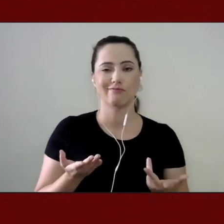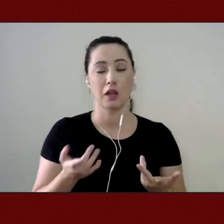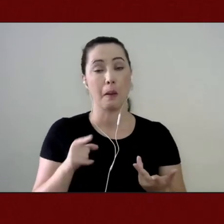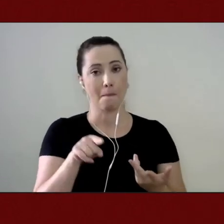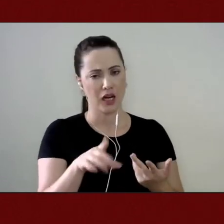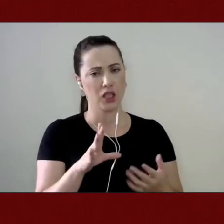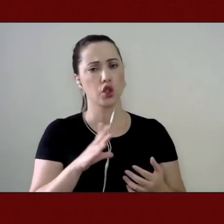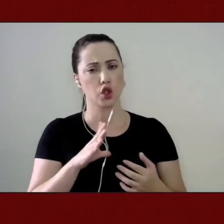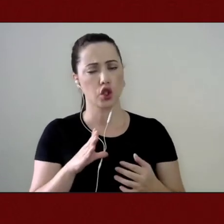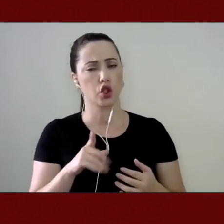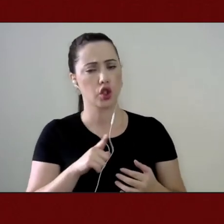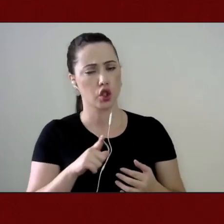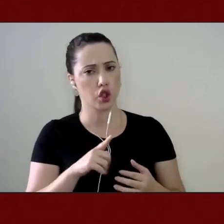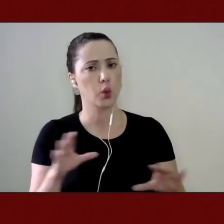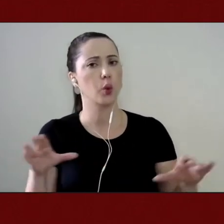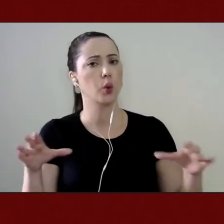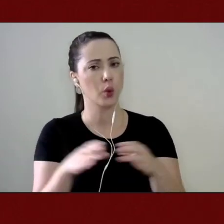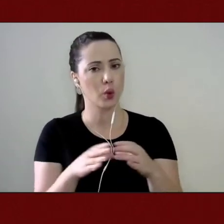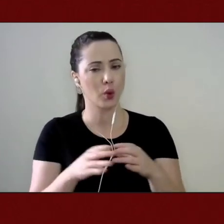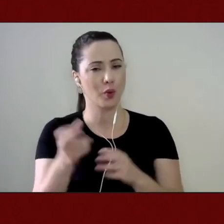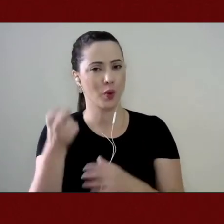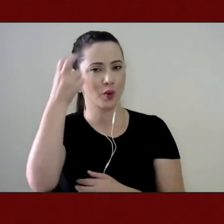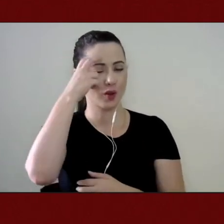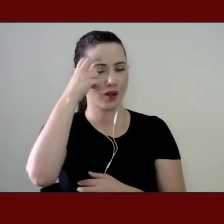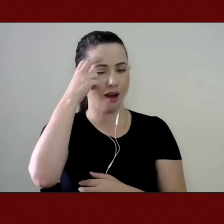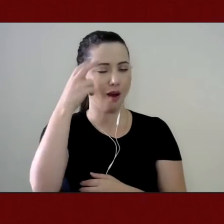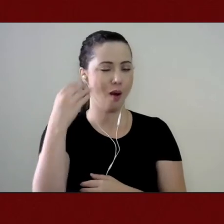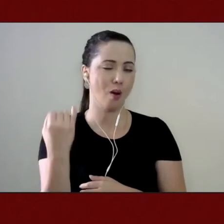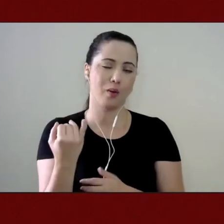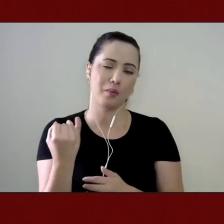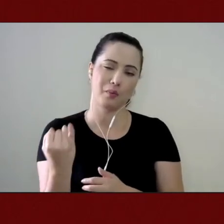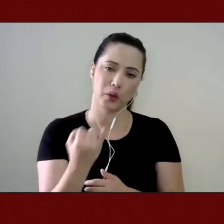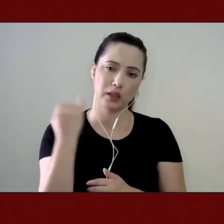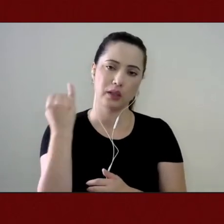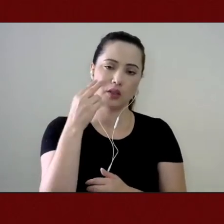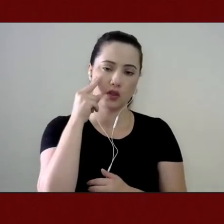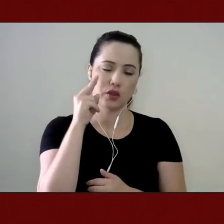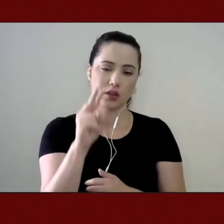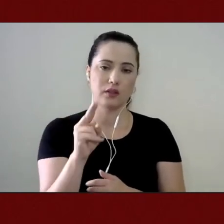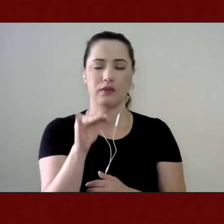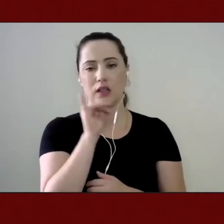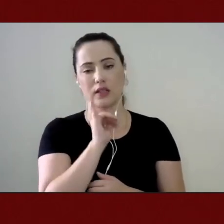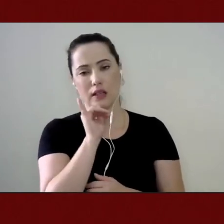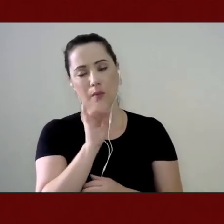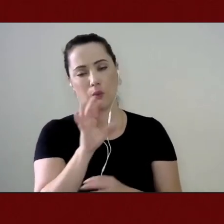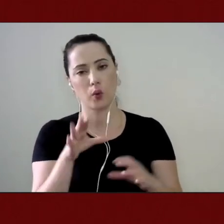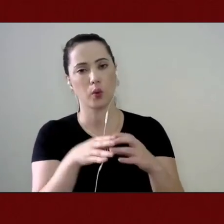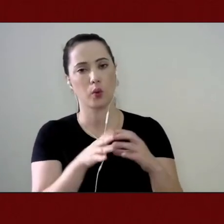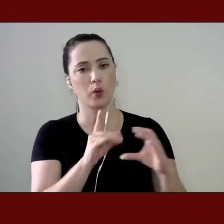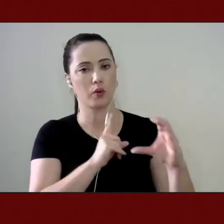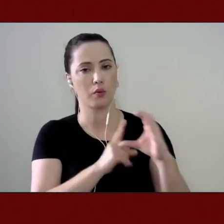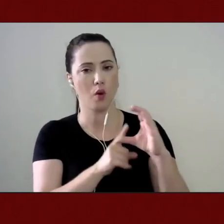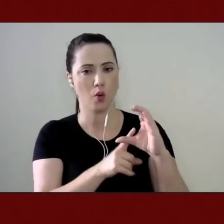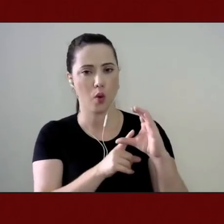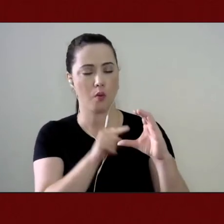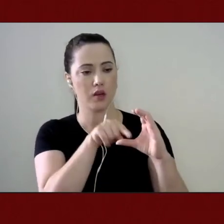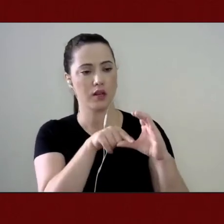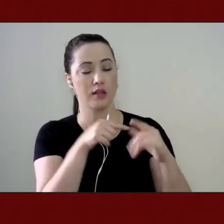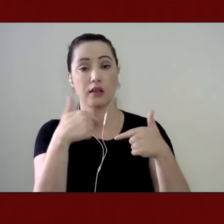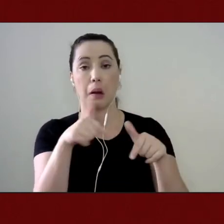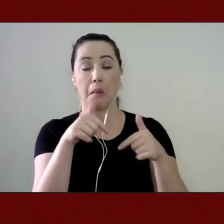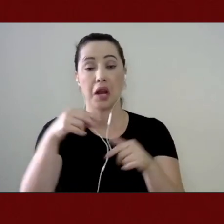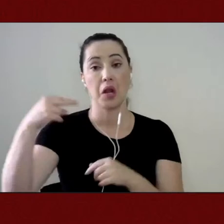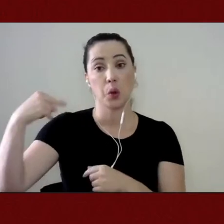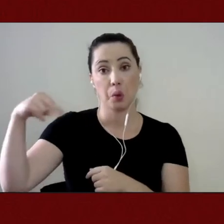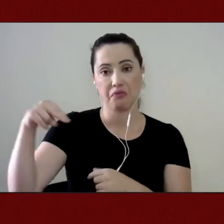prestígio no meio artístico e intelectual, inclusive com a presença famosa, né, dos comunistas na teledramaturgia, na música